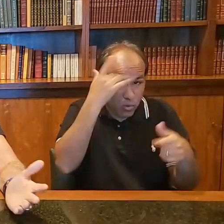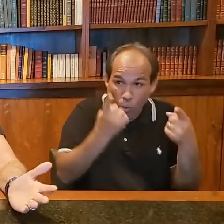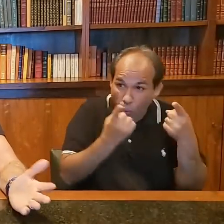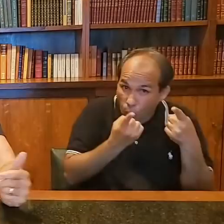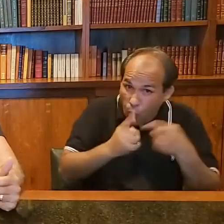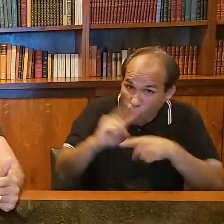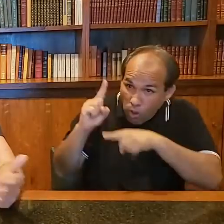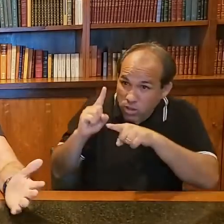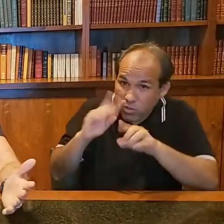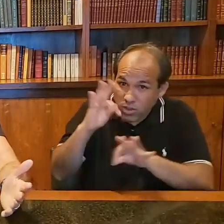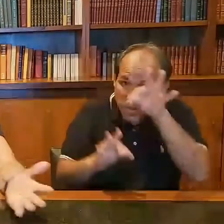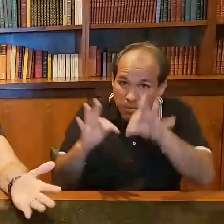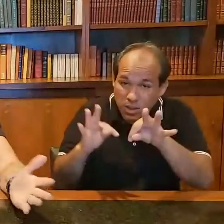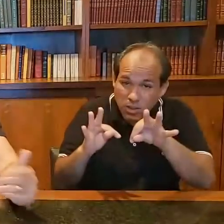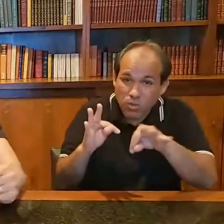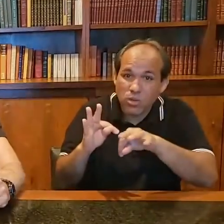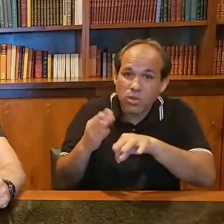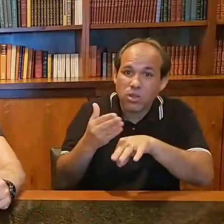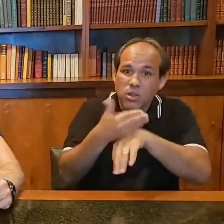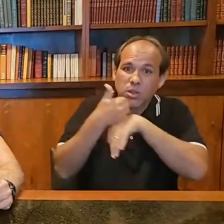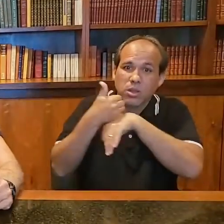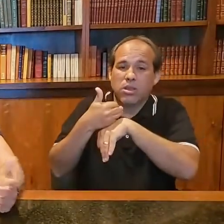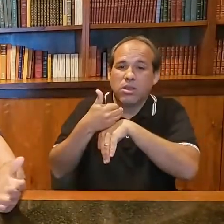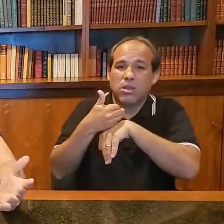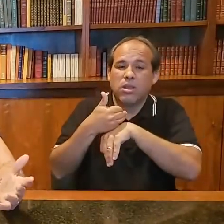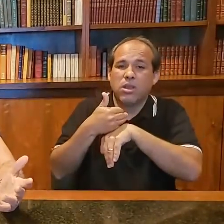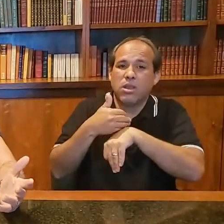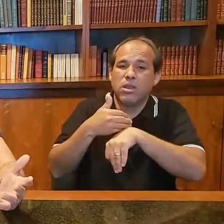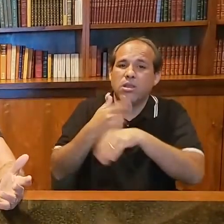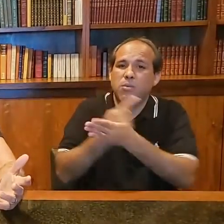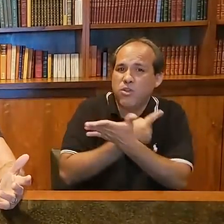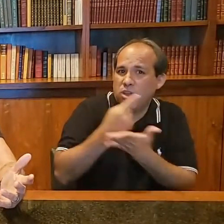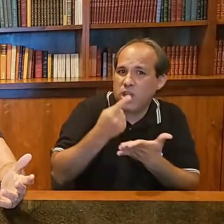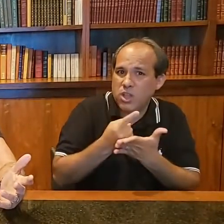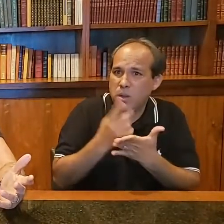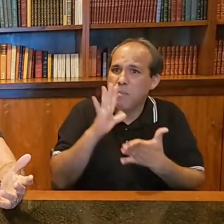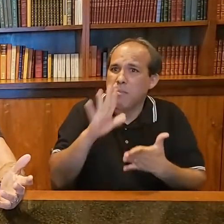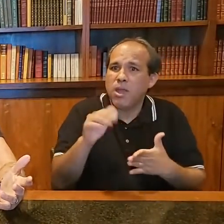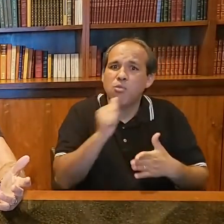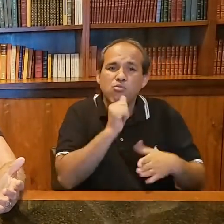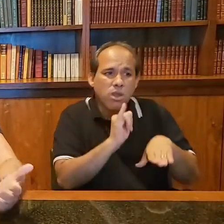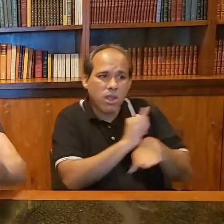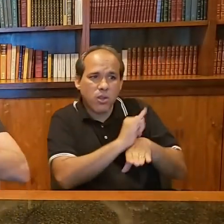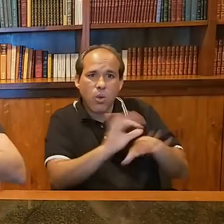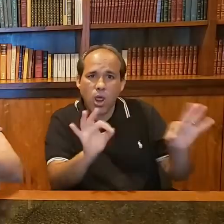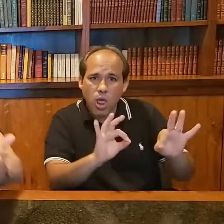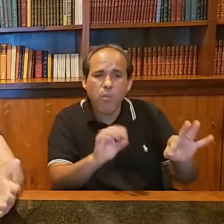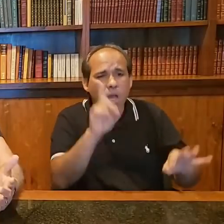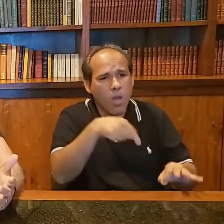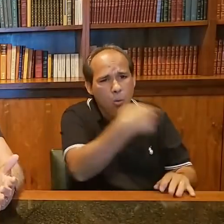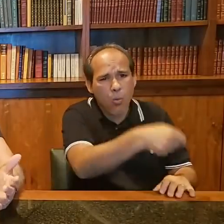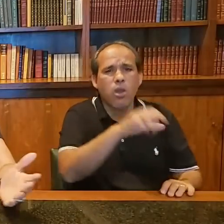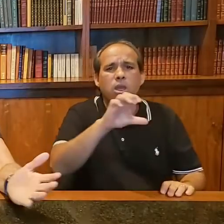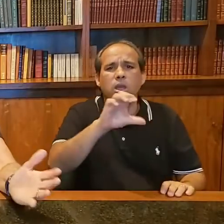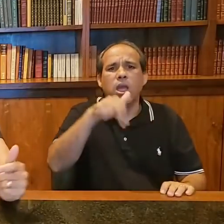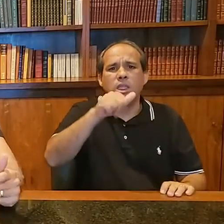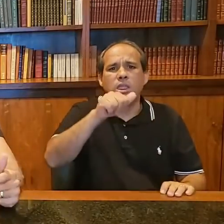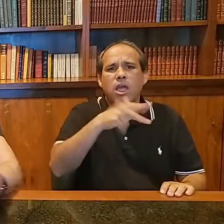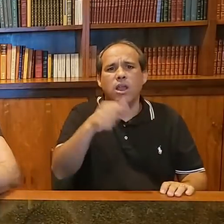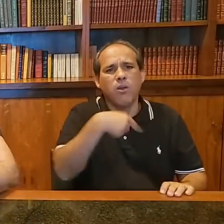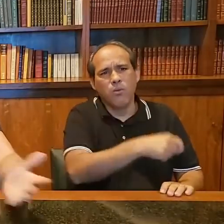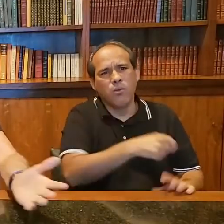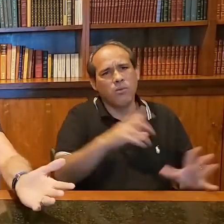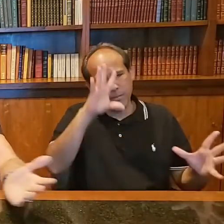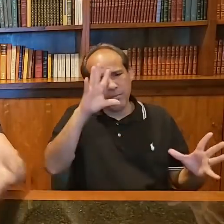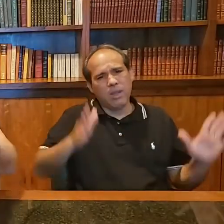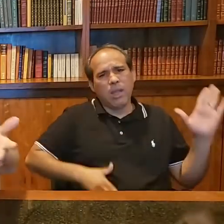alternativa, no mínimo, é um canalha. No mínimo, é um canalha. Tá? Porque eu tomei aquele remédio. Não vou